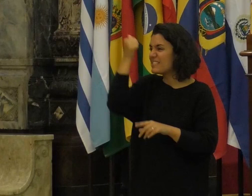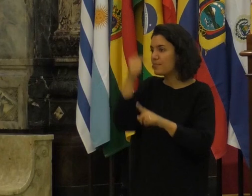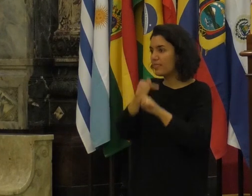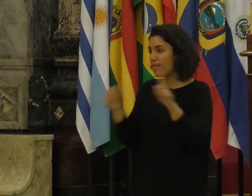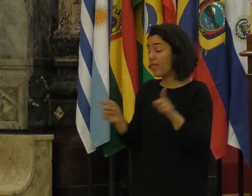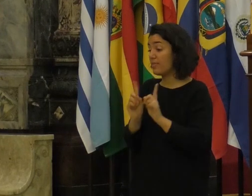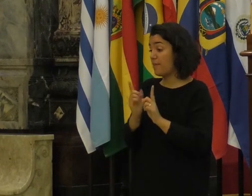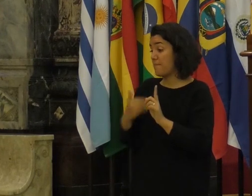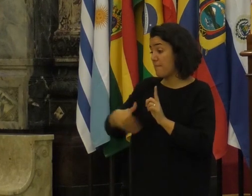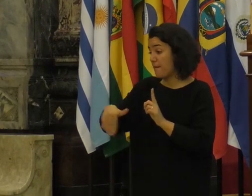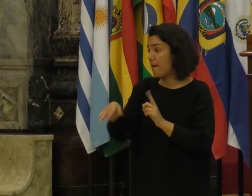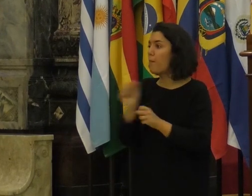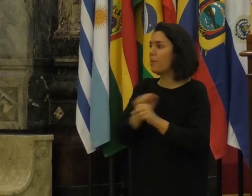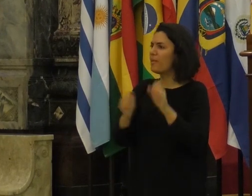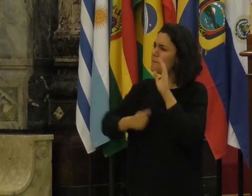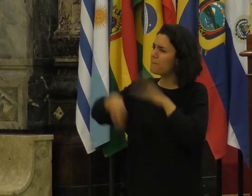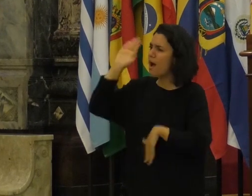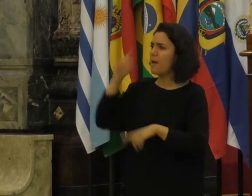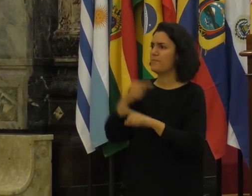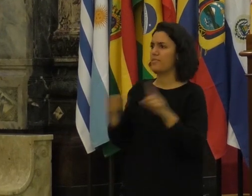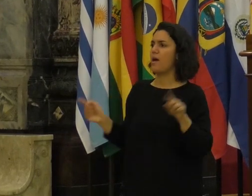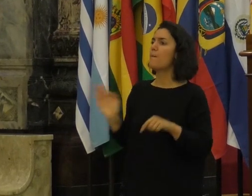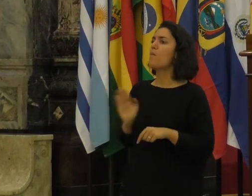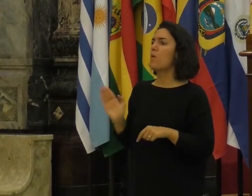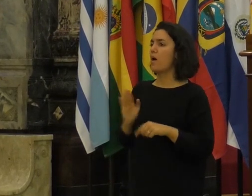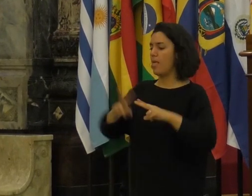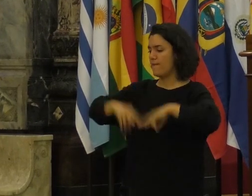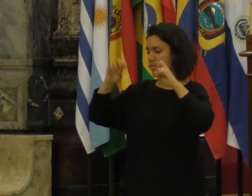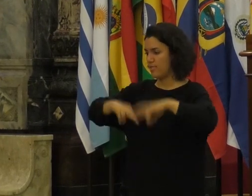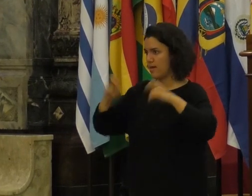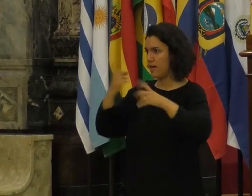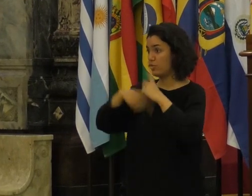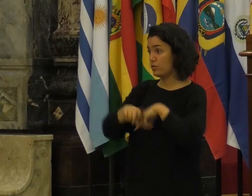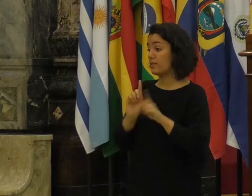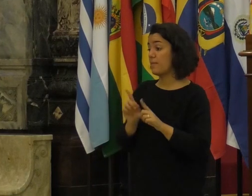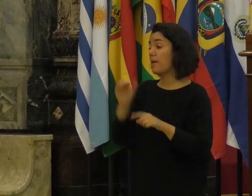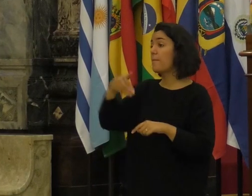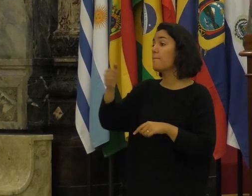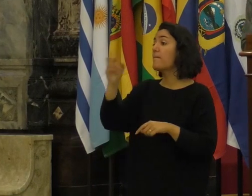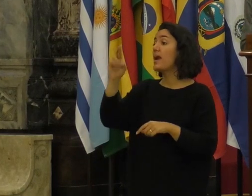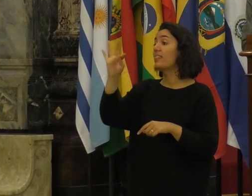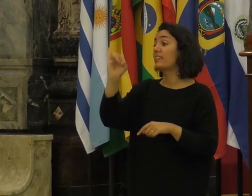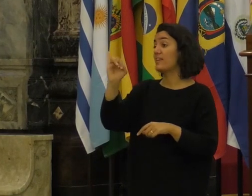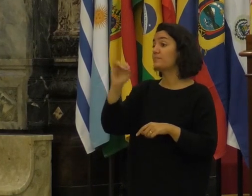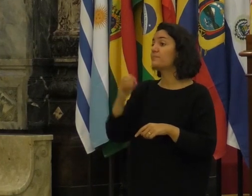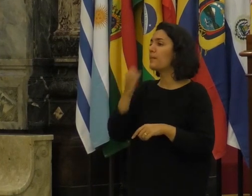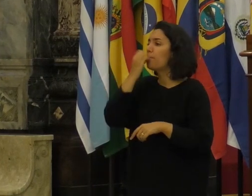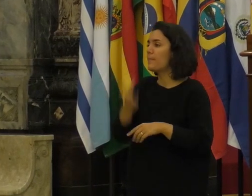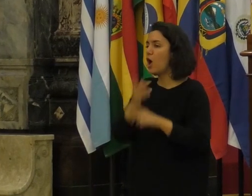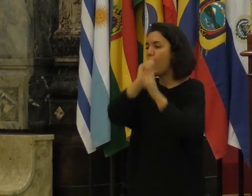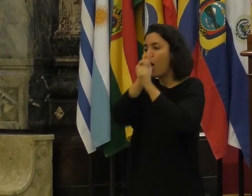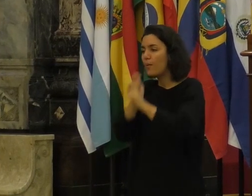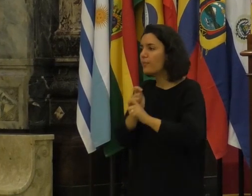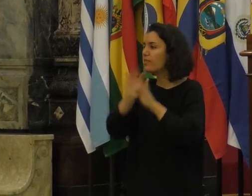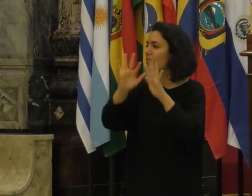pronto seguramente traspasará la mitad. Y como dijo José Martí, las mejores obras son